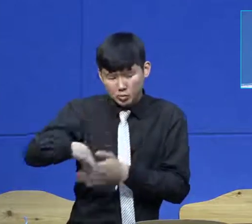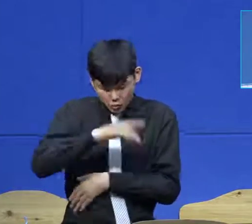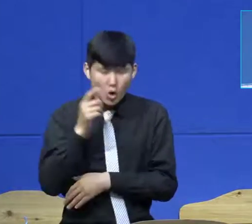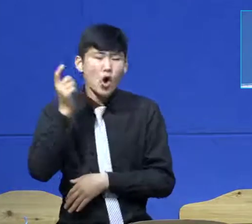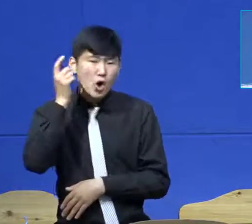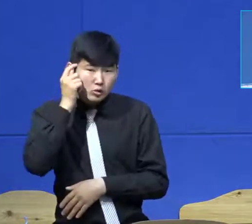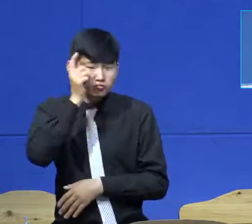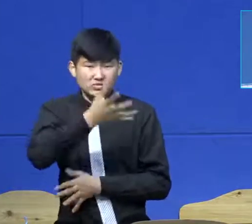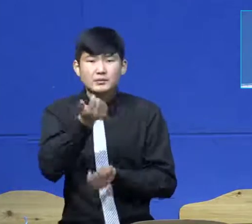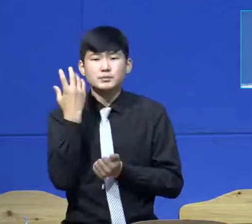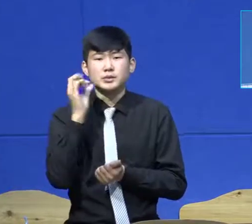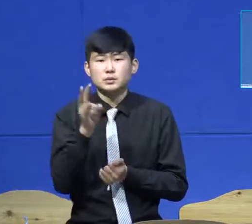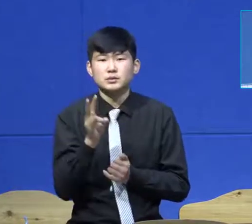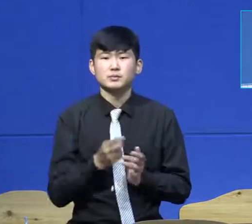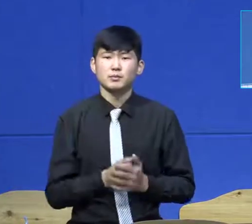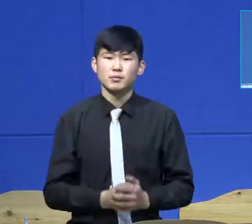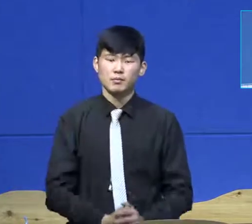ойлгож хүлээж авдаг байсан.